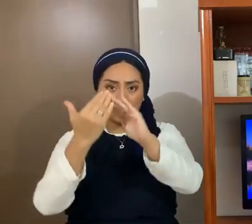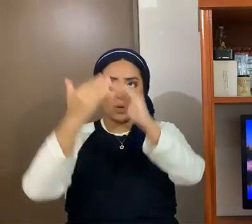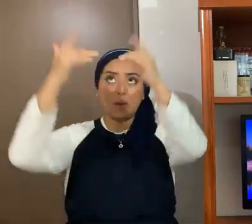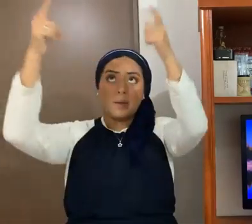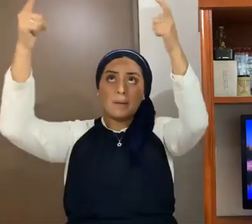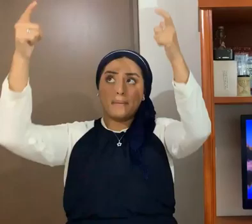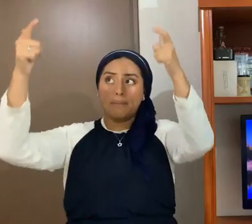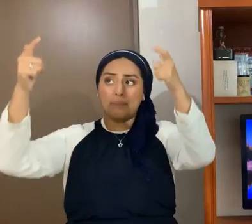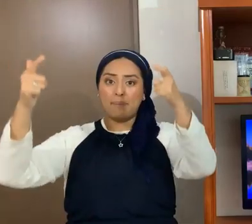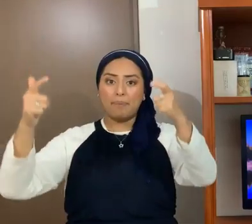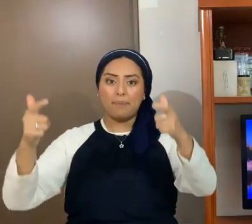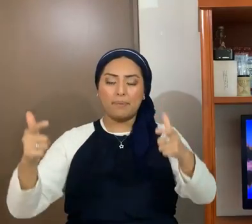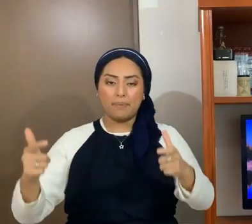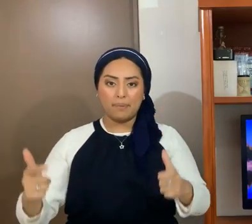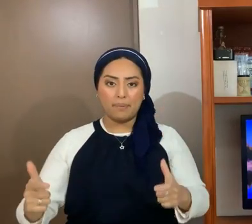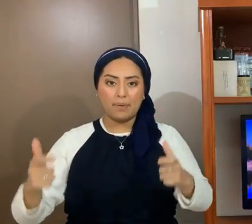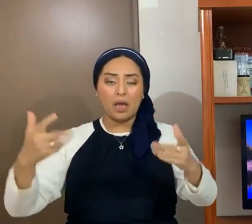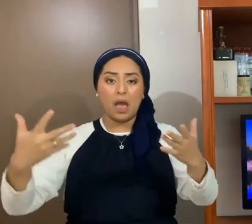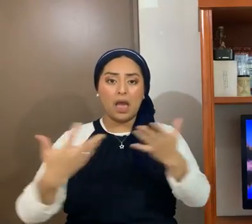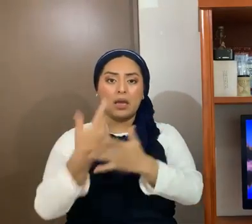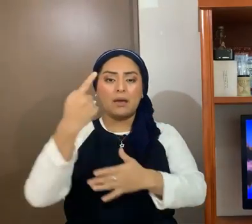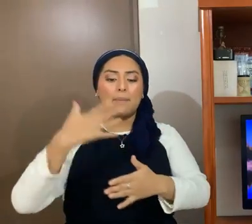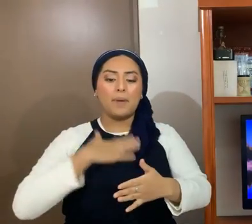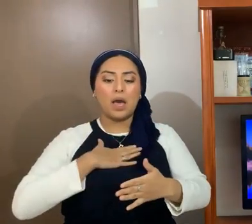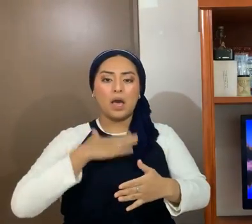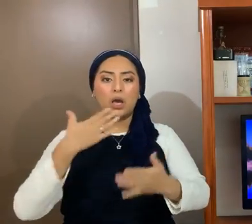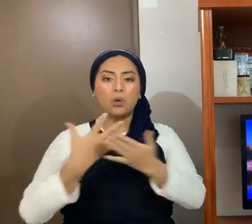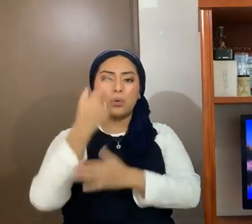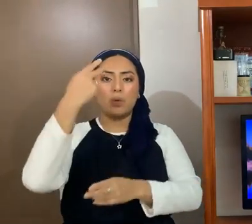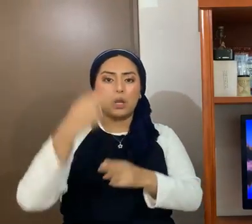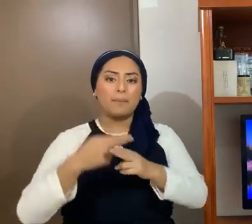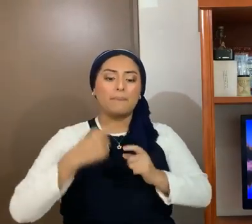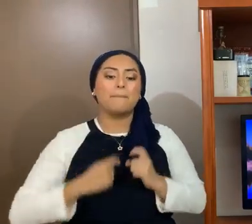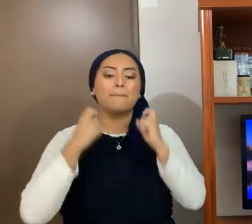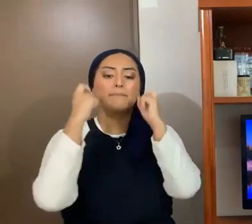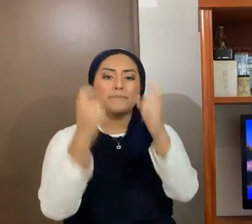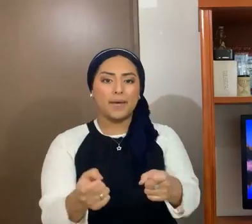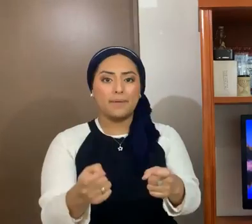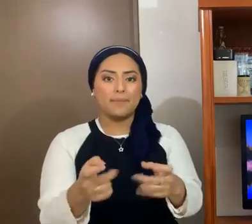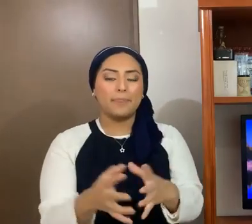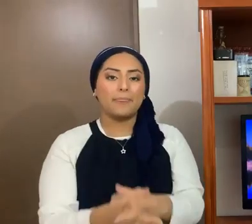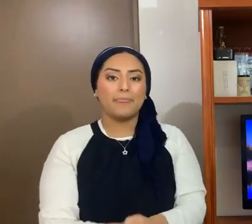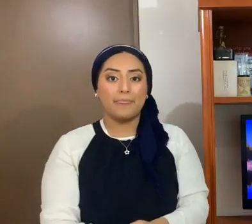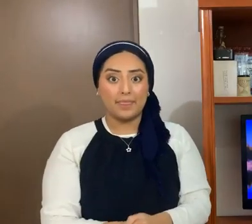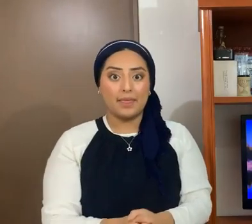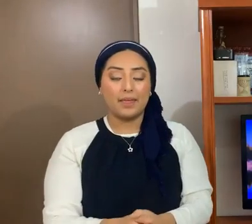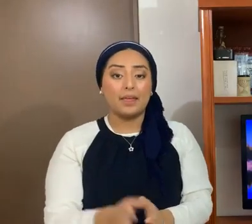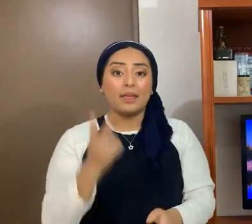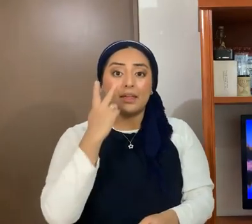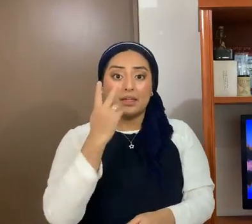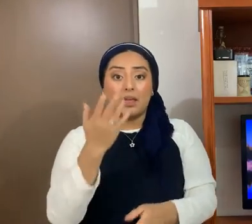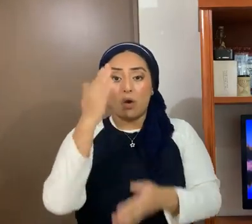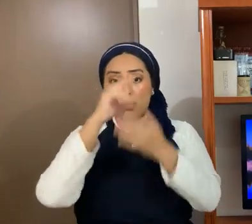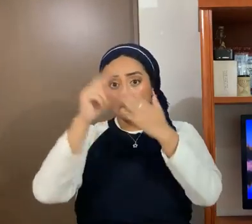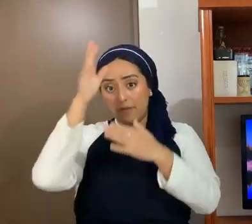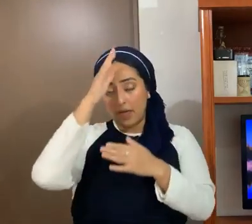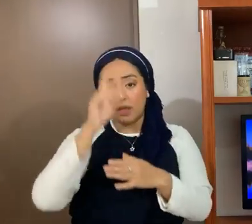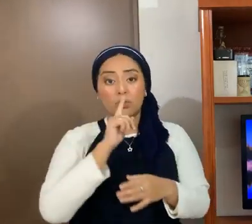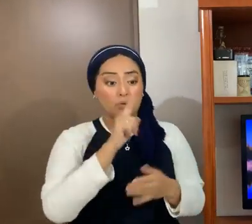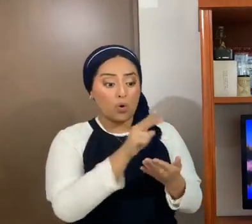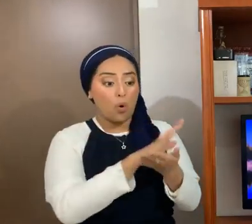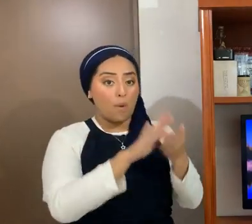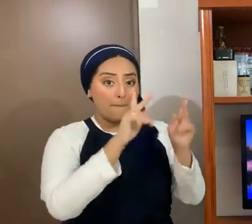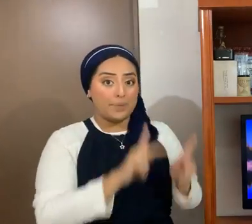cual desciende del cielo de mi Elohim, y mi nombre nuevo. Fíjense cómo el Eterno a los verdaderos santos